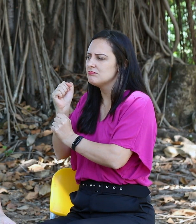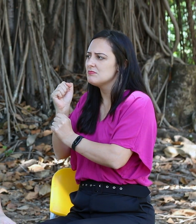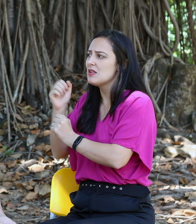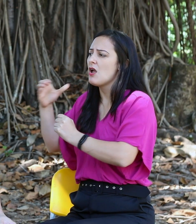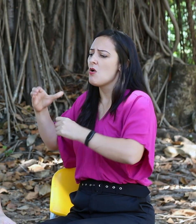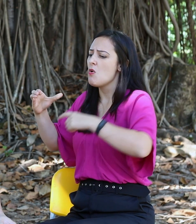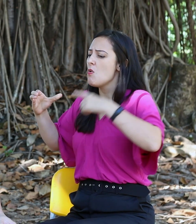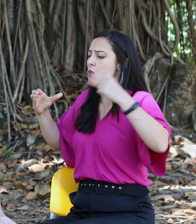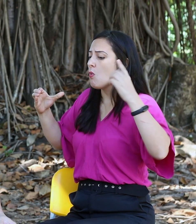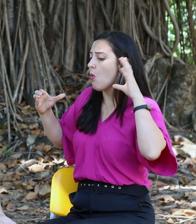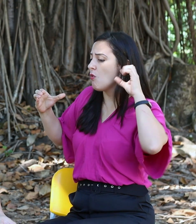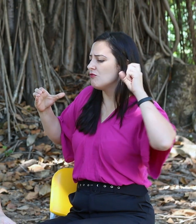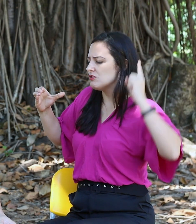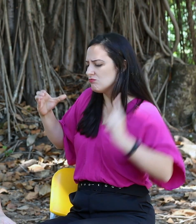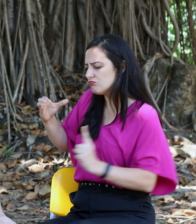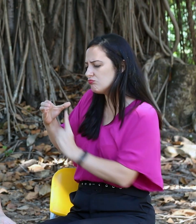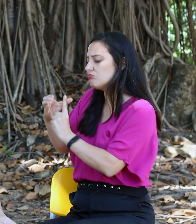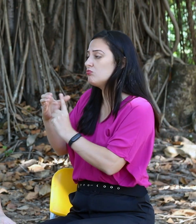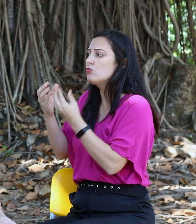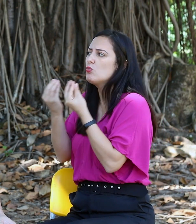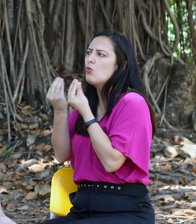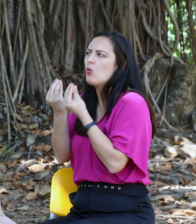Muriaé?